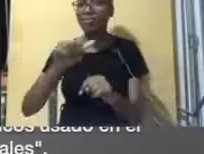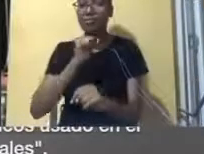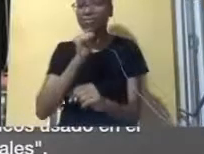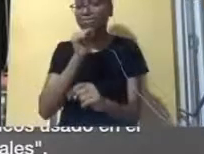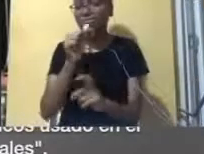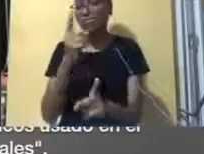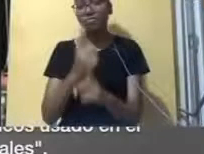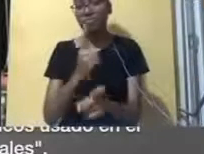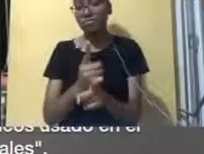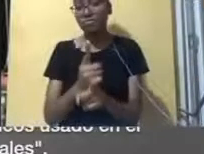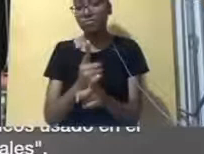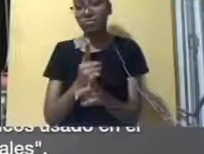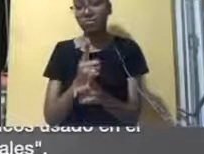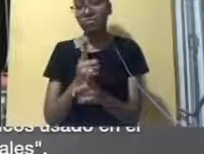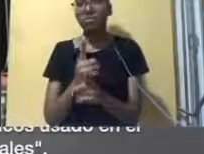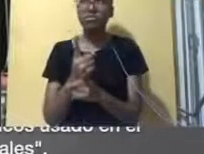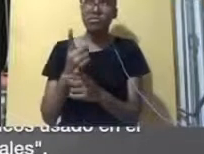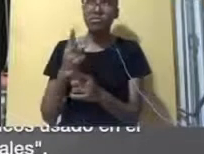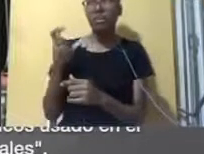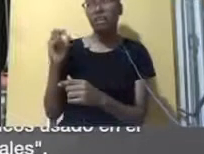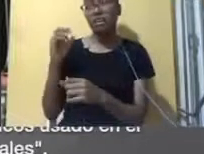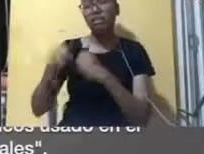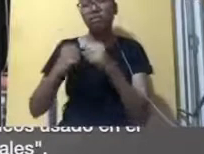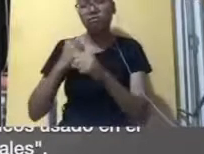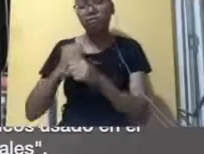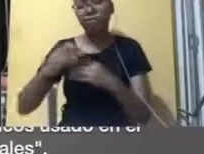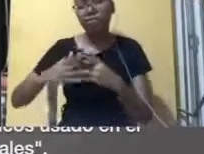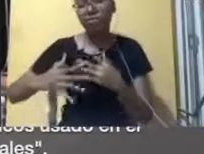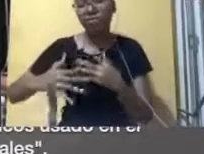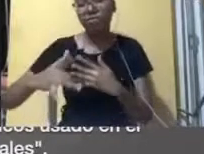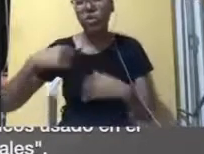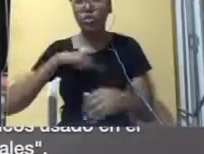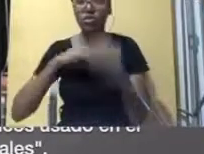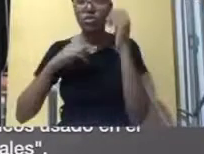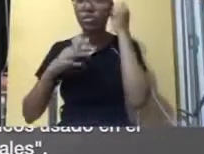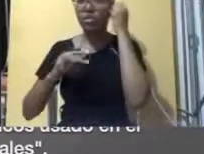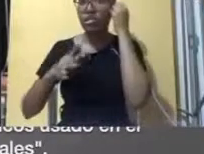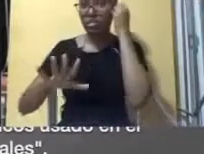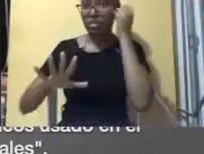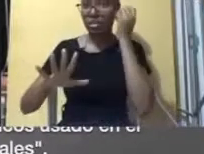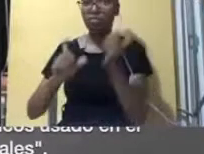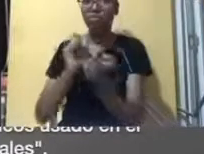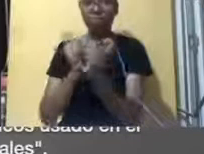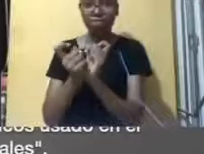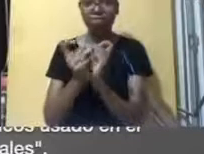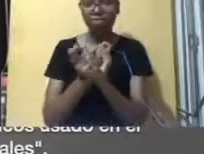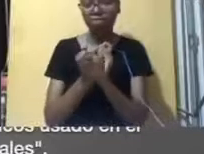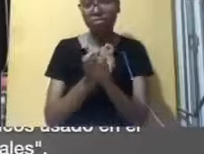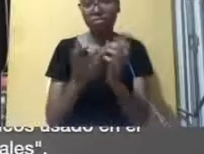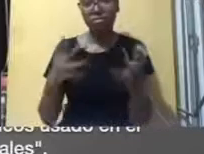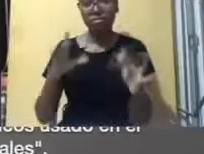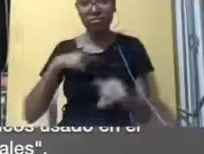como 20, 30 años, ya venimos cambiando esa forma de pensar. Ya sabemos lo que es